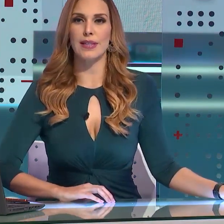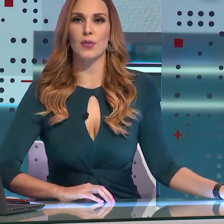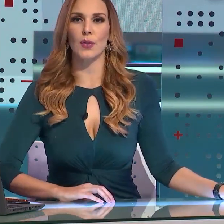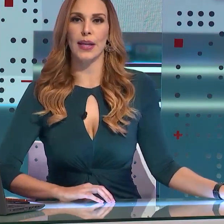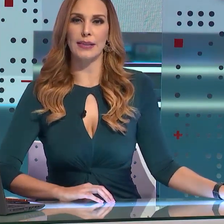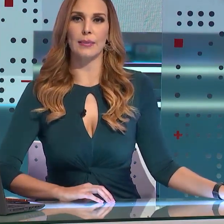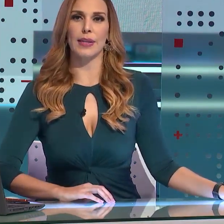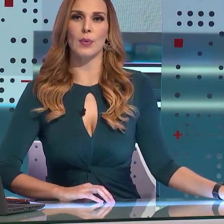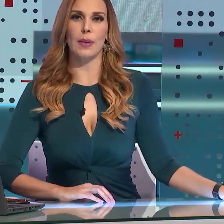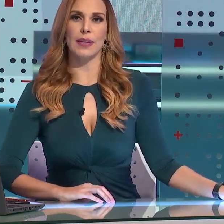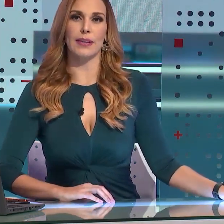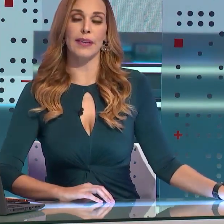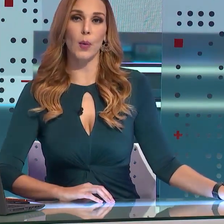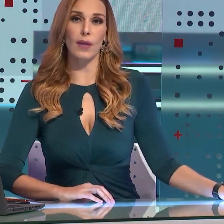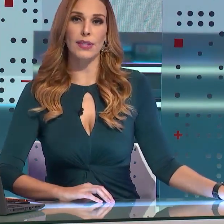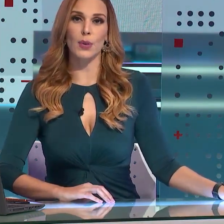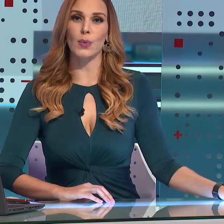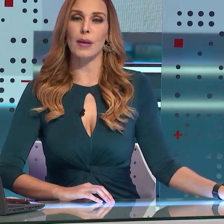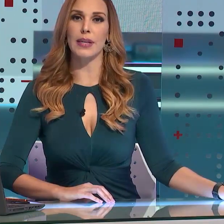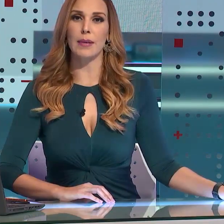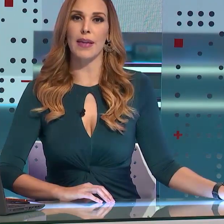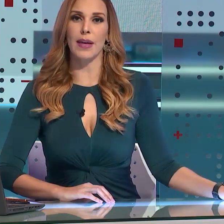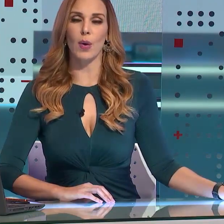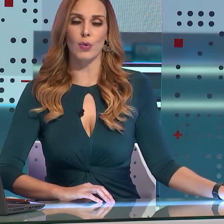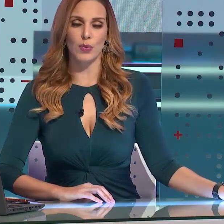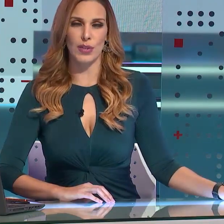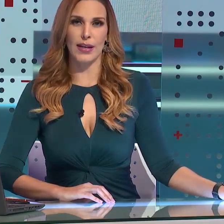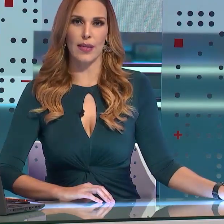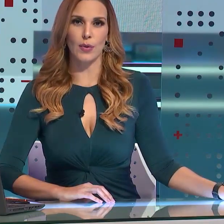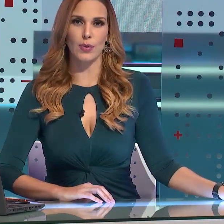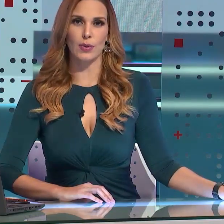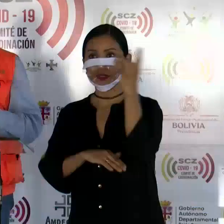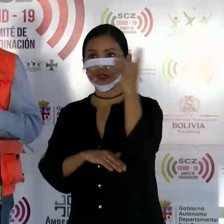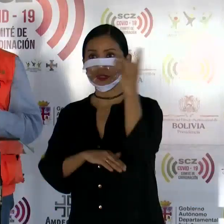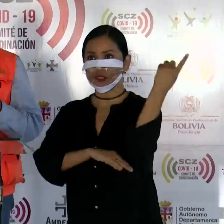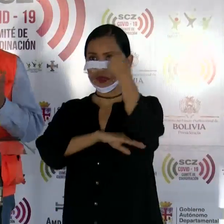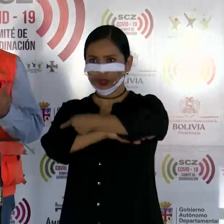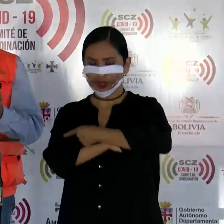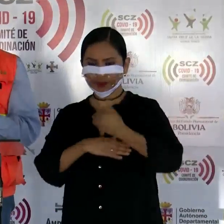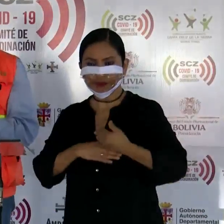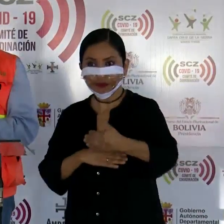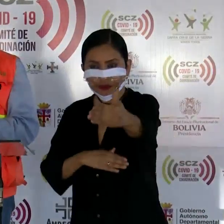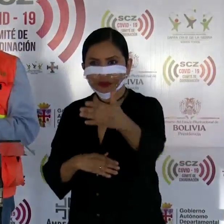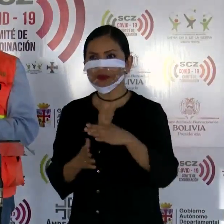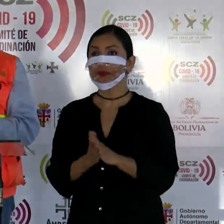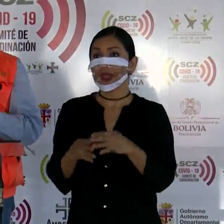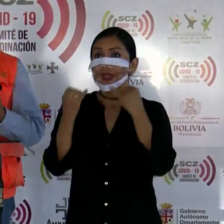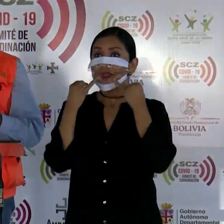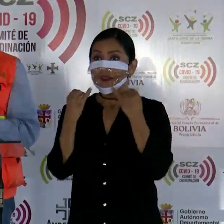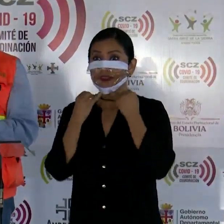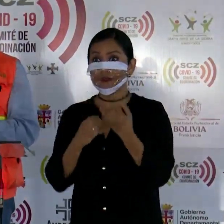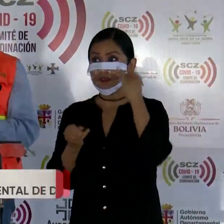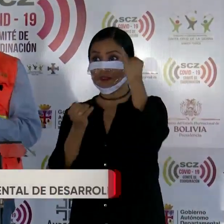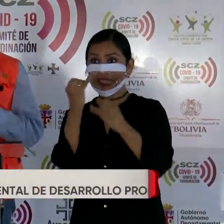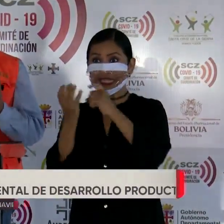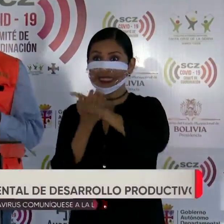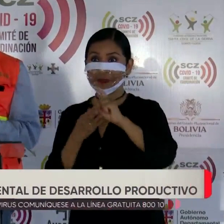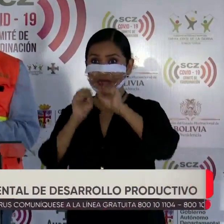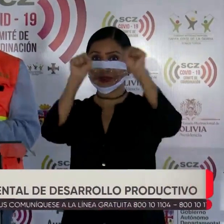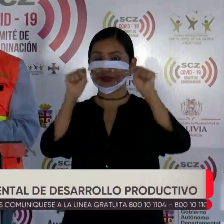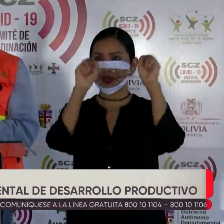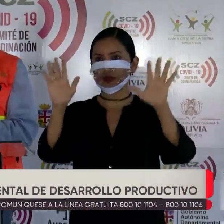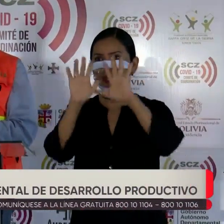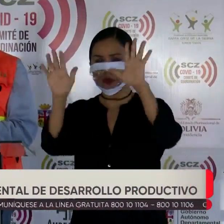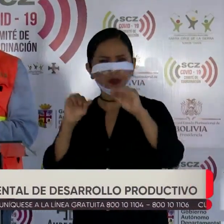prevé un descenso de la temperatura a partir del jueves con una mínima de 11 grados. Informar que para este fin de semana van a